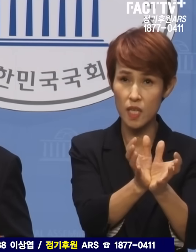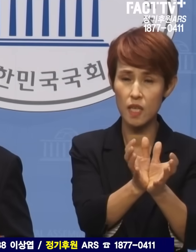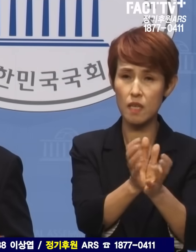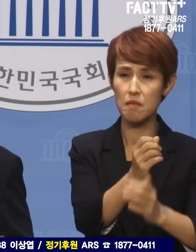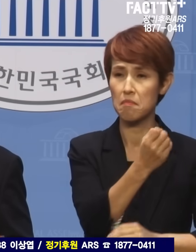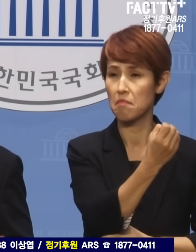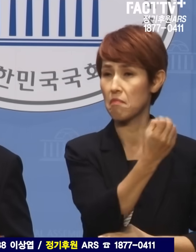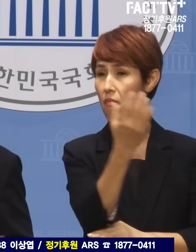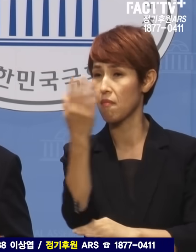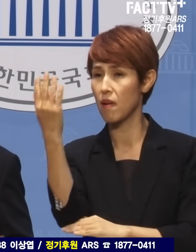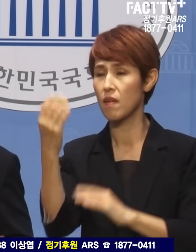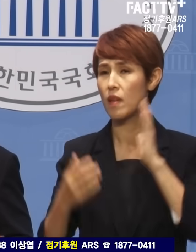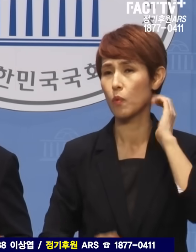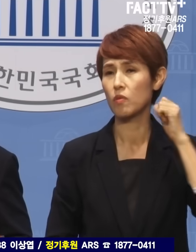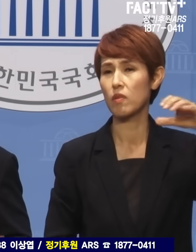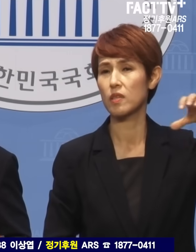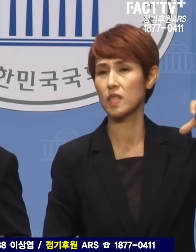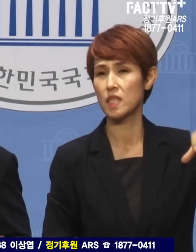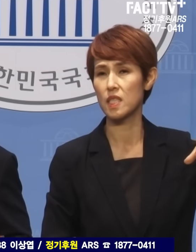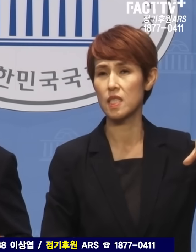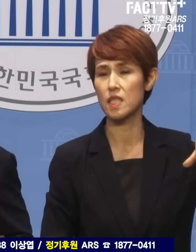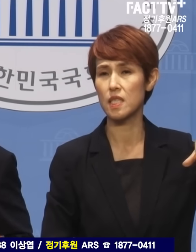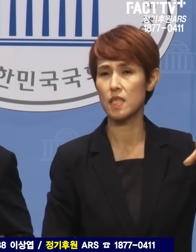보도용으로 대통령실